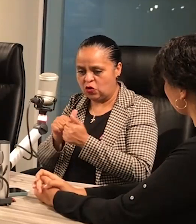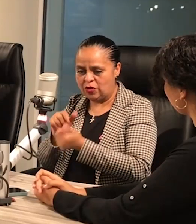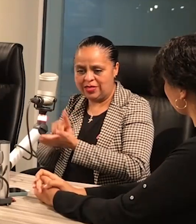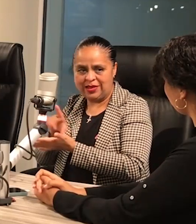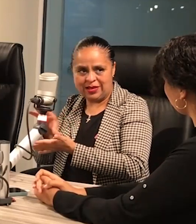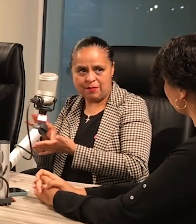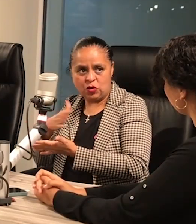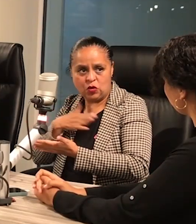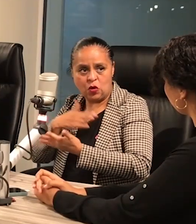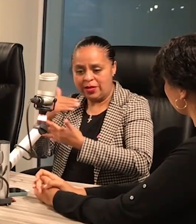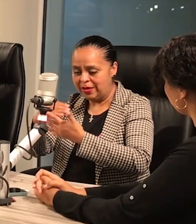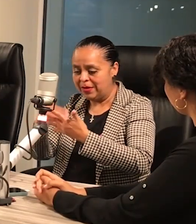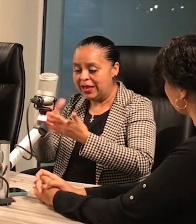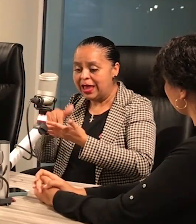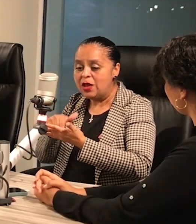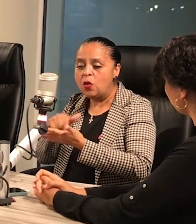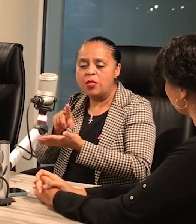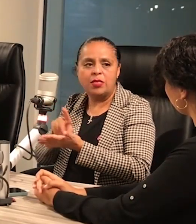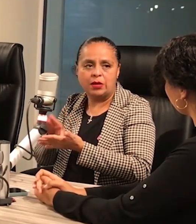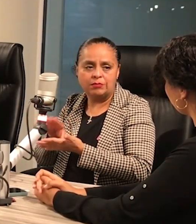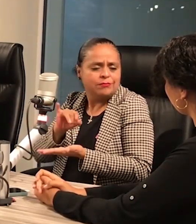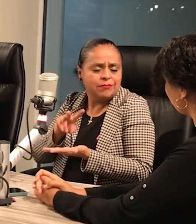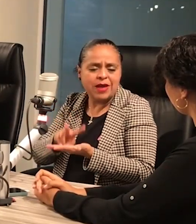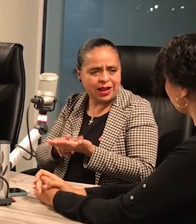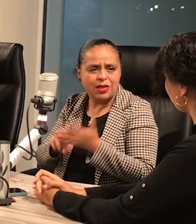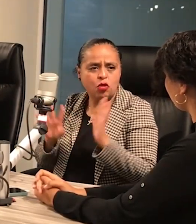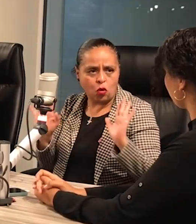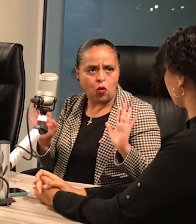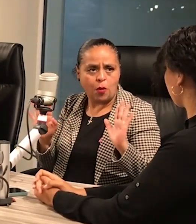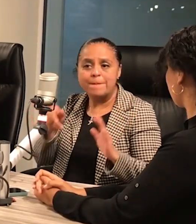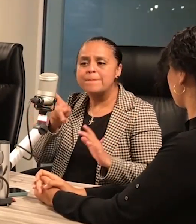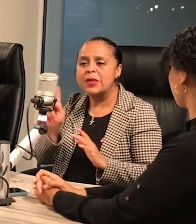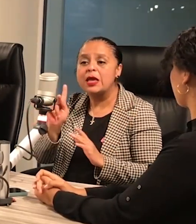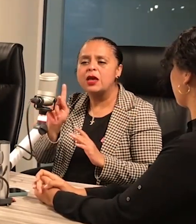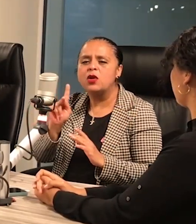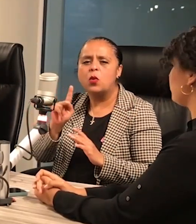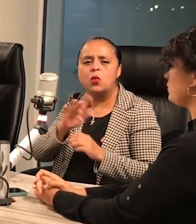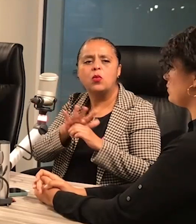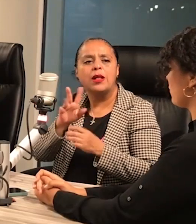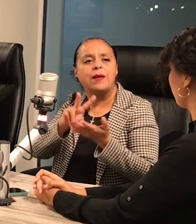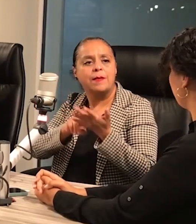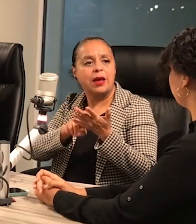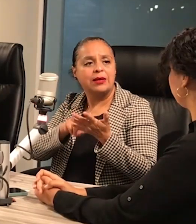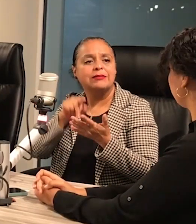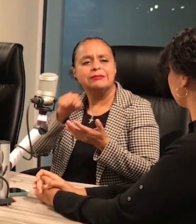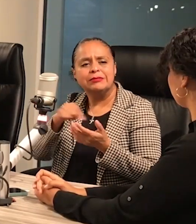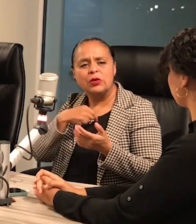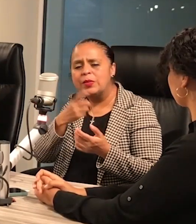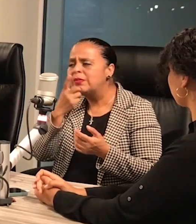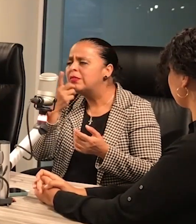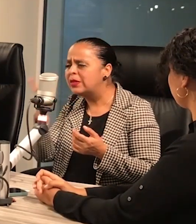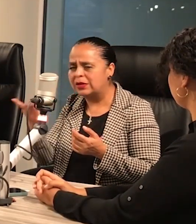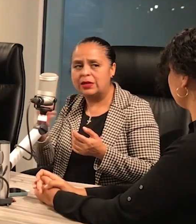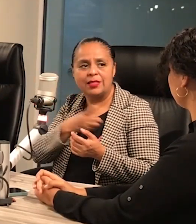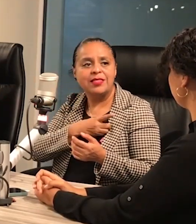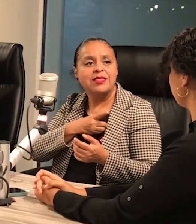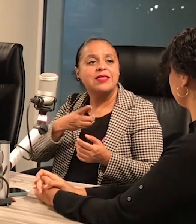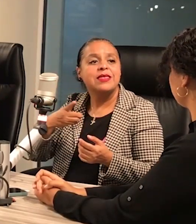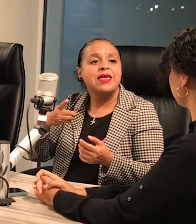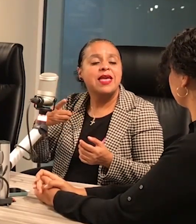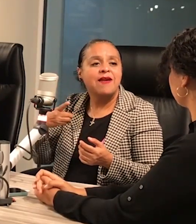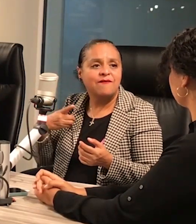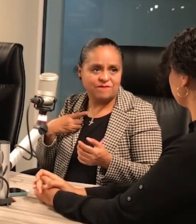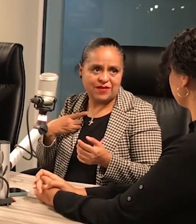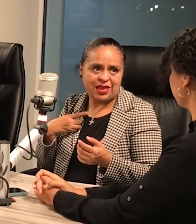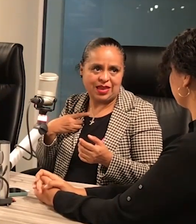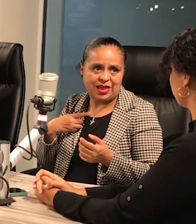tener en mi agenda el tema de discapacidad, creo que es válido, pero creo que también es válido mencionar que más bien se debería transversalizar